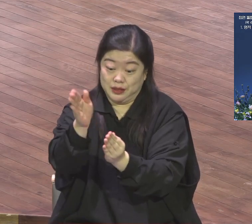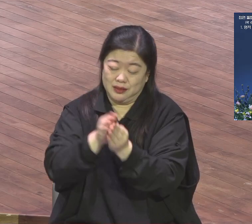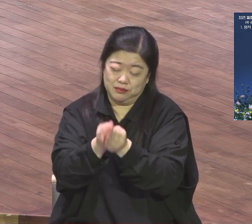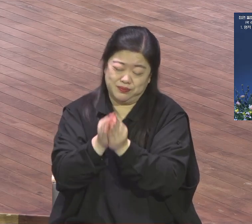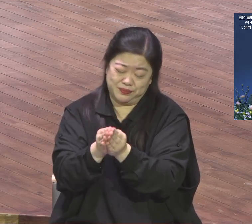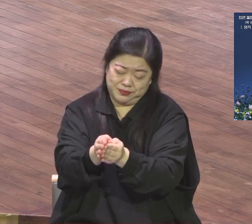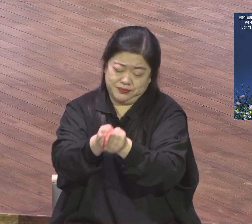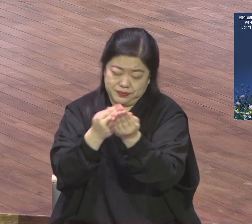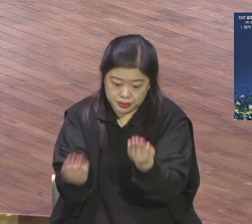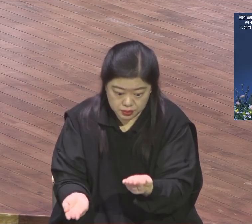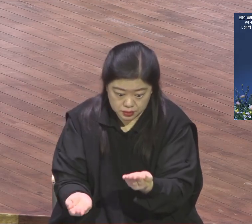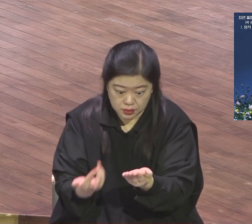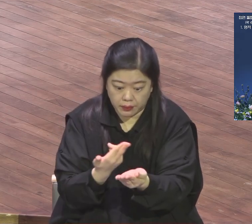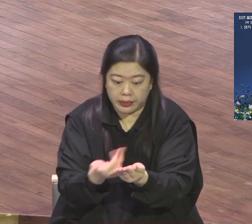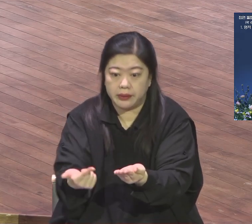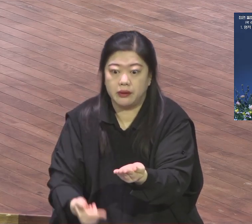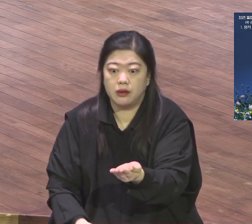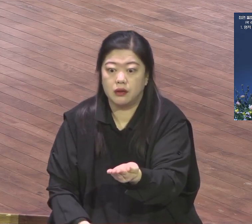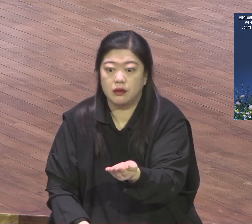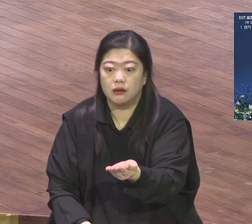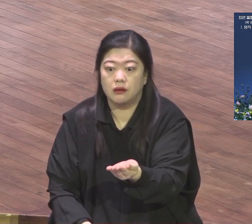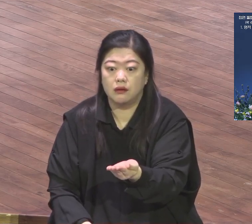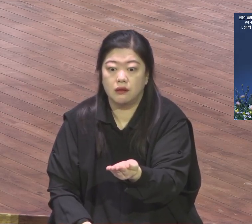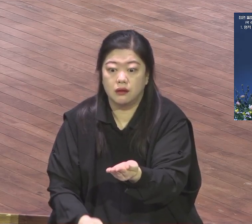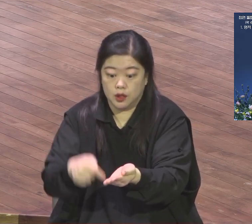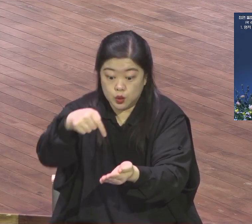잘 자랐는데 빈 쭉정이라.